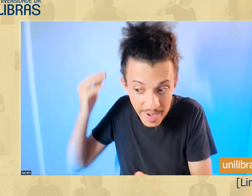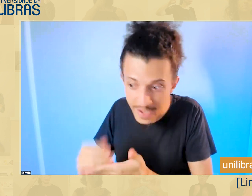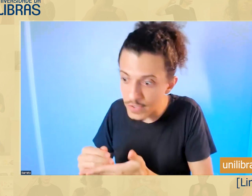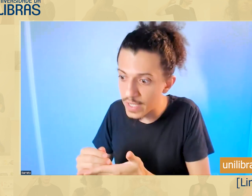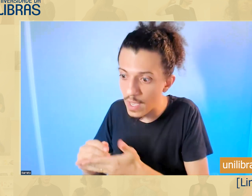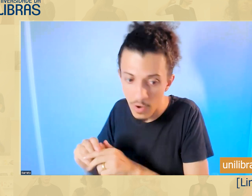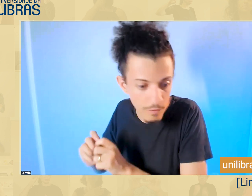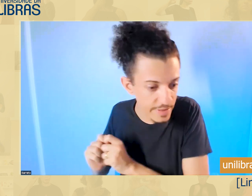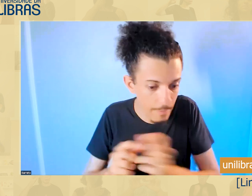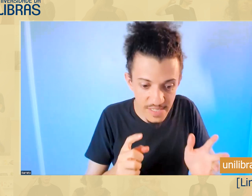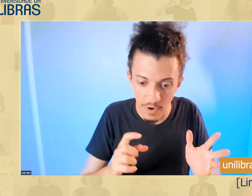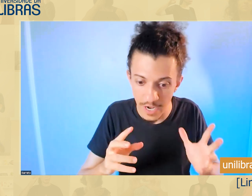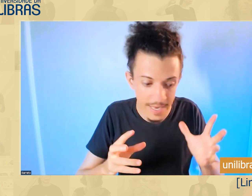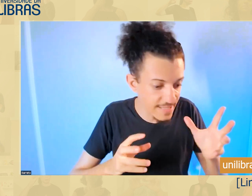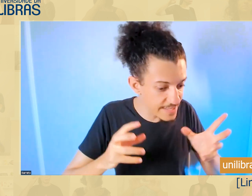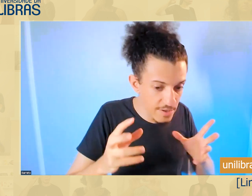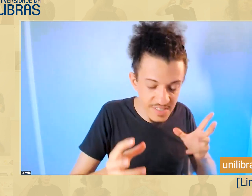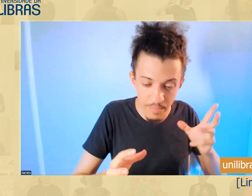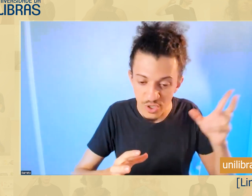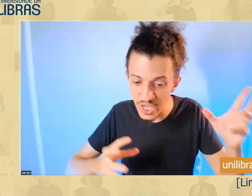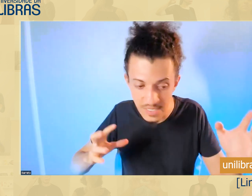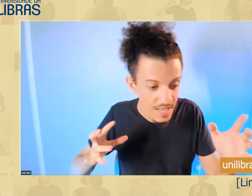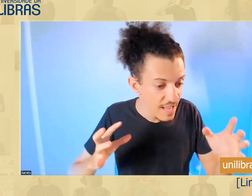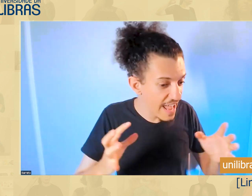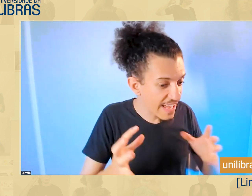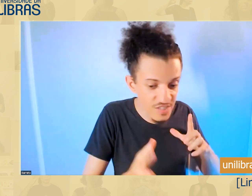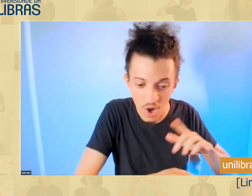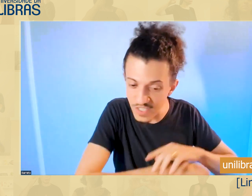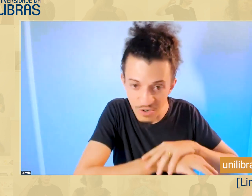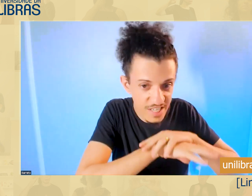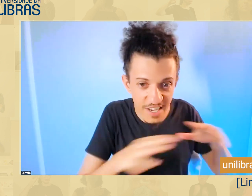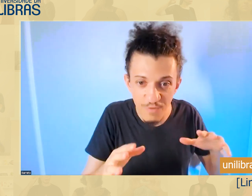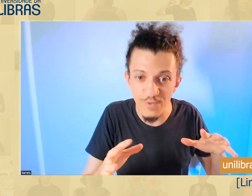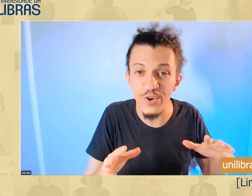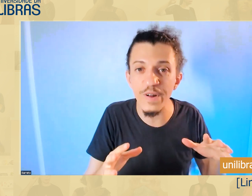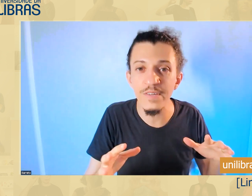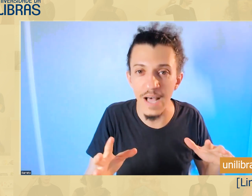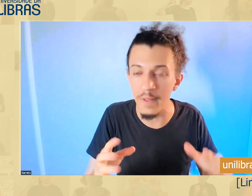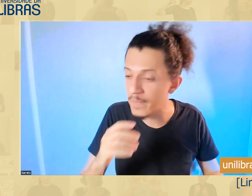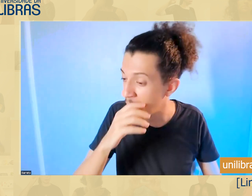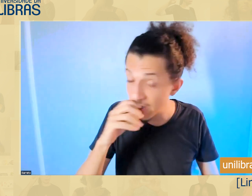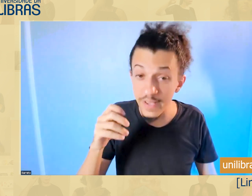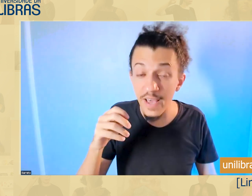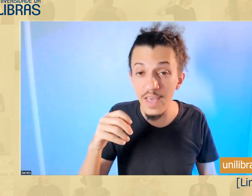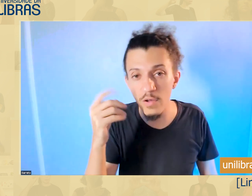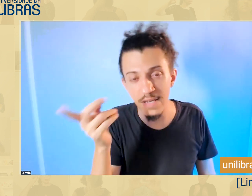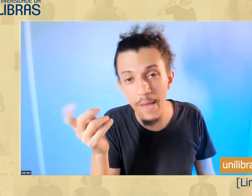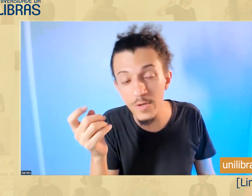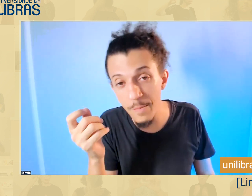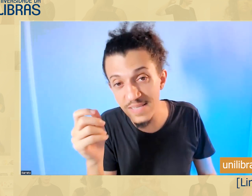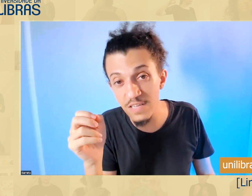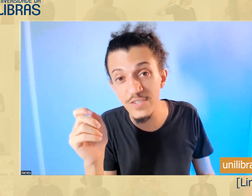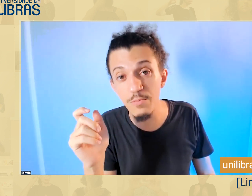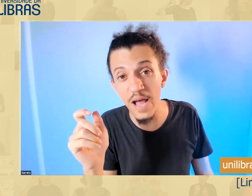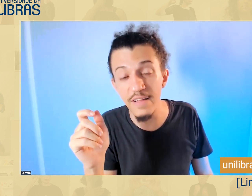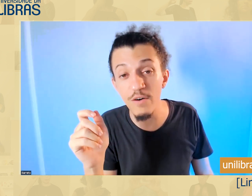se eu aprender isso aqui, eu não vou ter mais que ficar olhando aqueles desenhos das apostilas, nem aquelas glosas que eu já sei que não funcionam, sabe? Só que aí, nessa época, eu